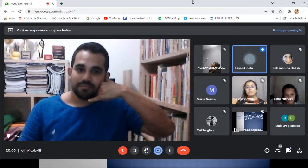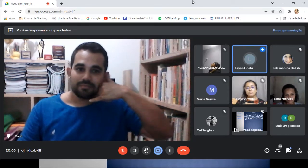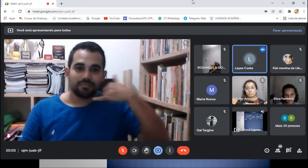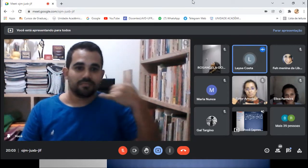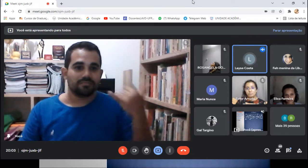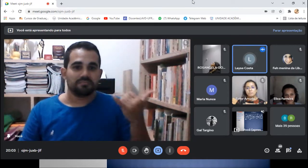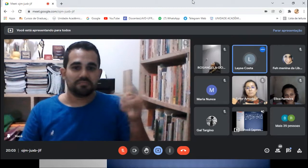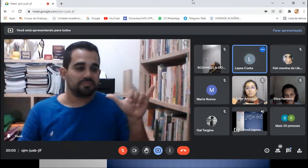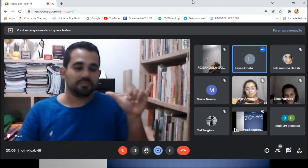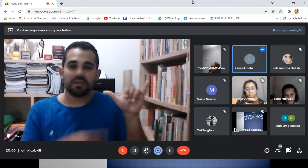Telefone.